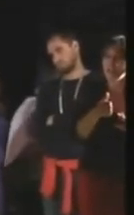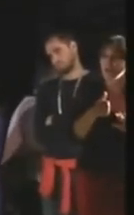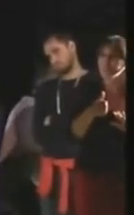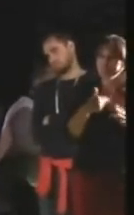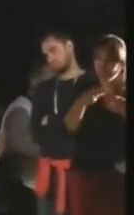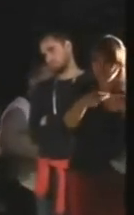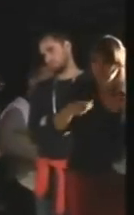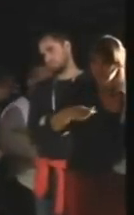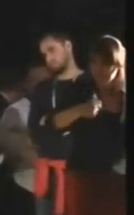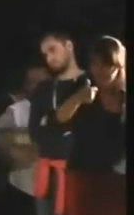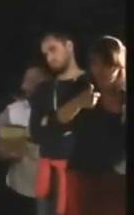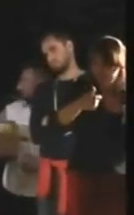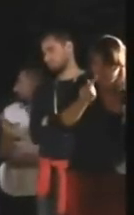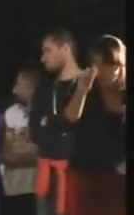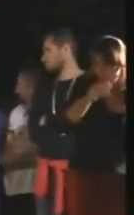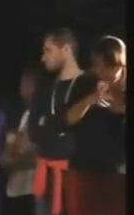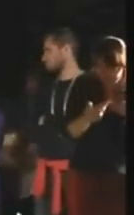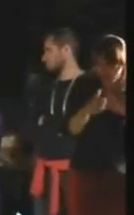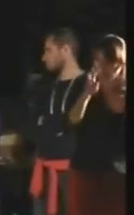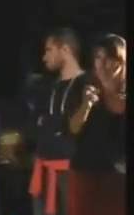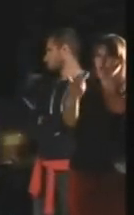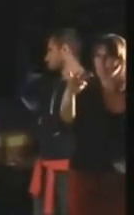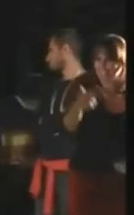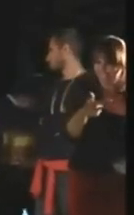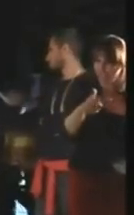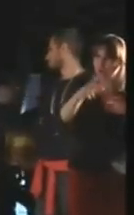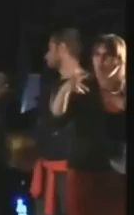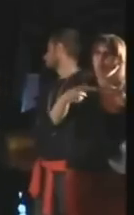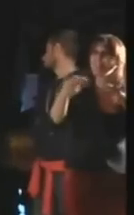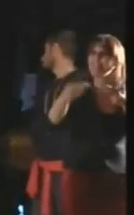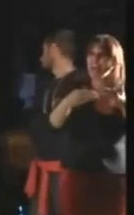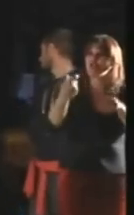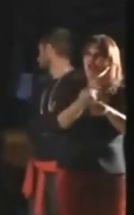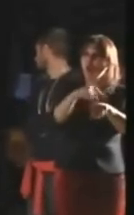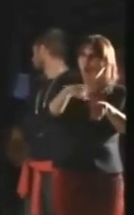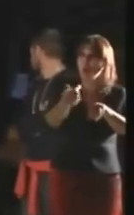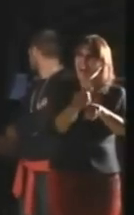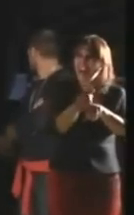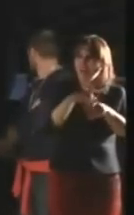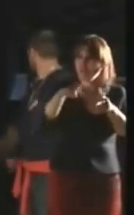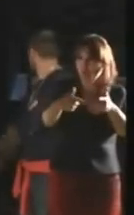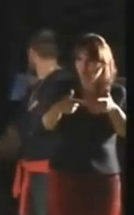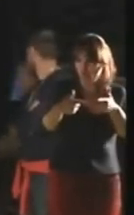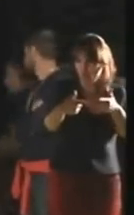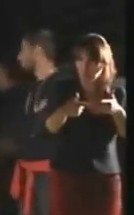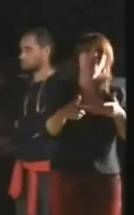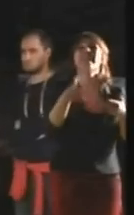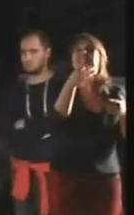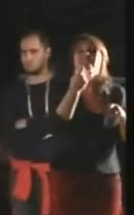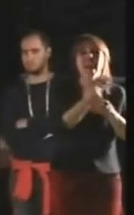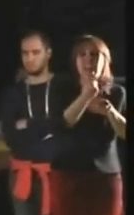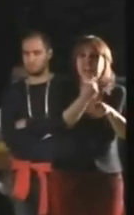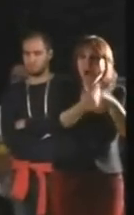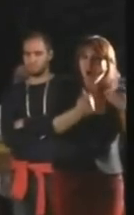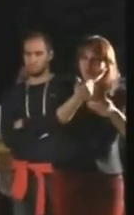prima, un terzo di energia e un terzo di ore di lavoro. Quindi il lavoro più andrà avanti, più